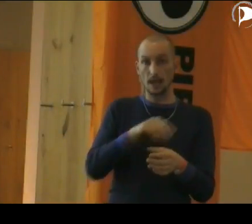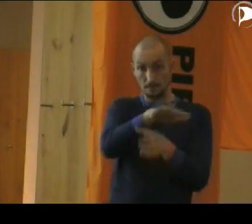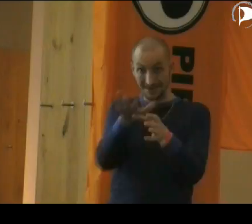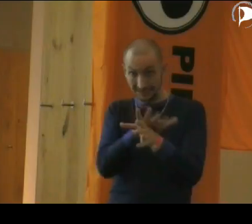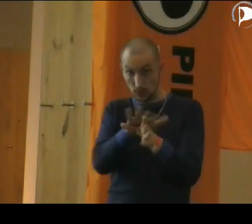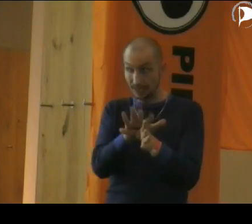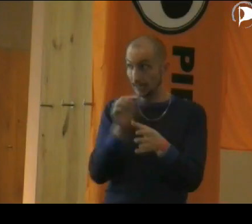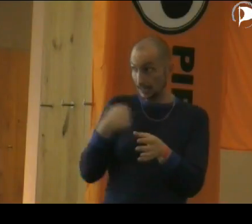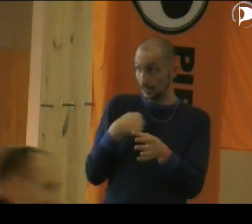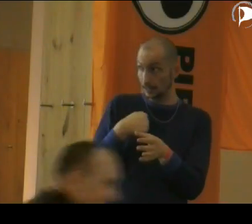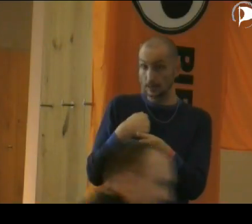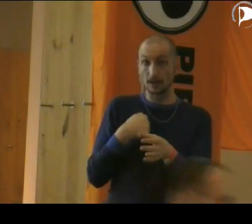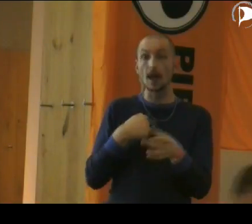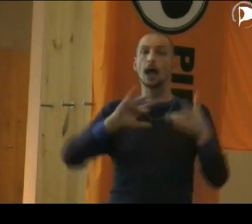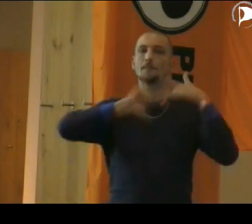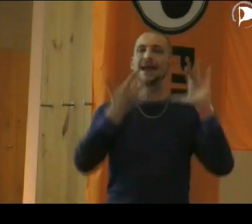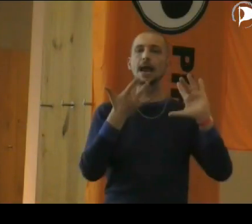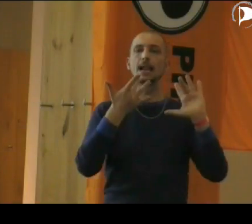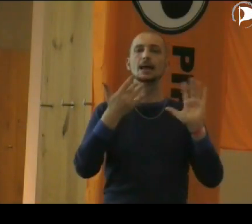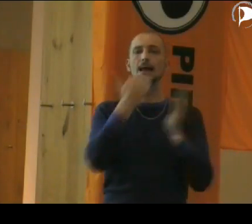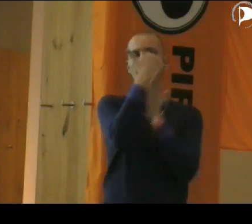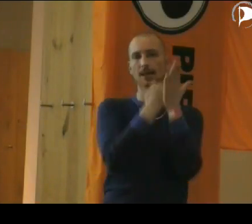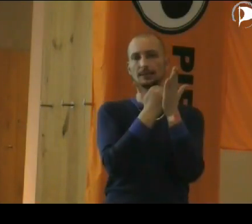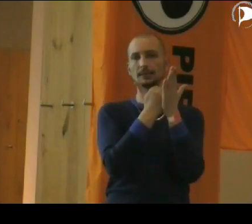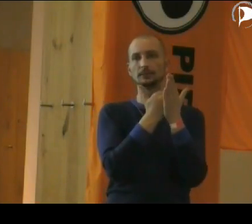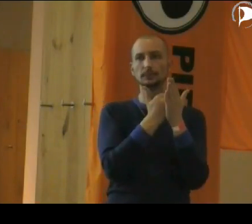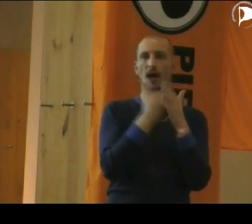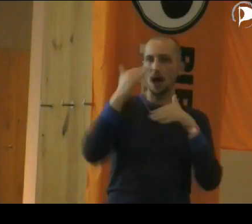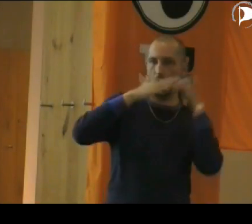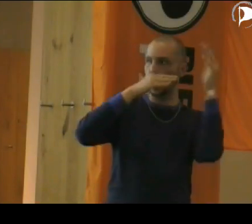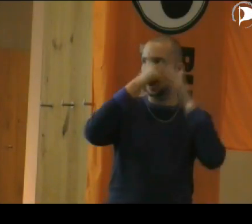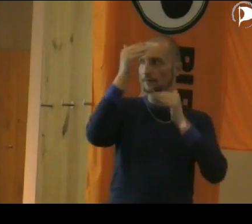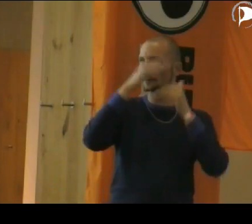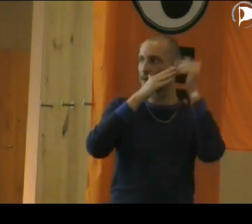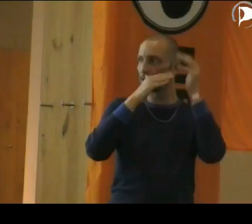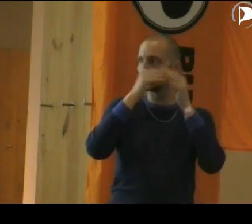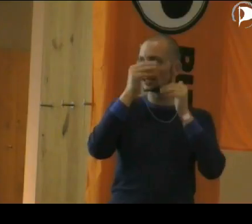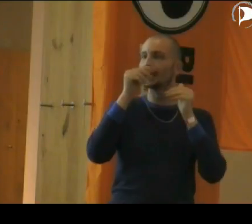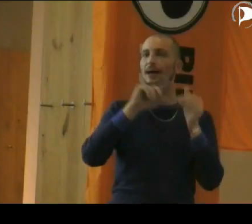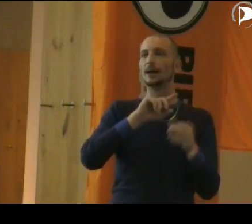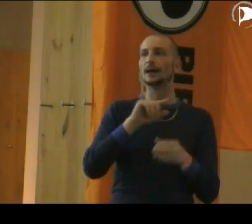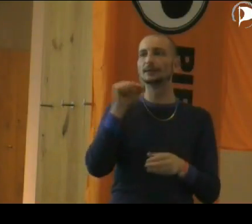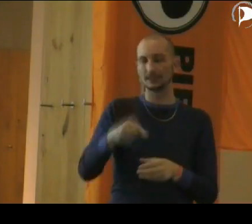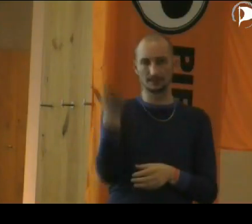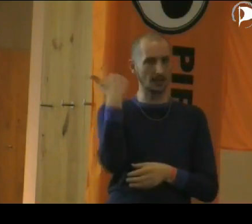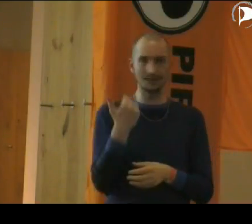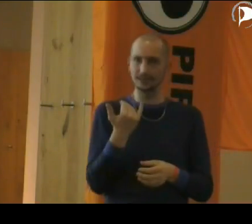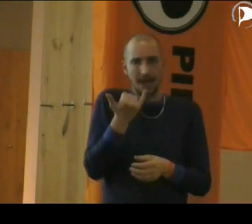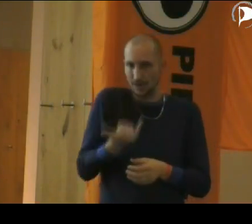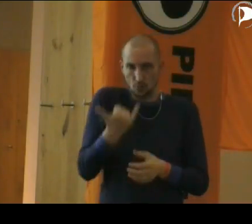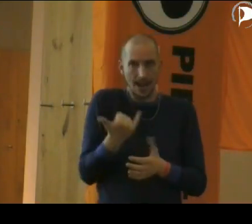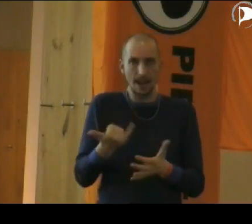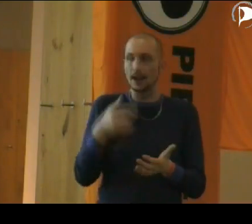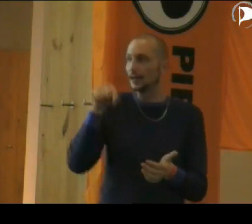hab ich mit meinen ist ein gewitter dann ist es oft so aktuell wie schon wieder aufnehmen und dann